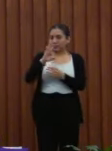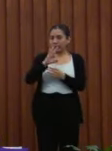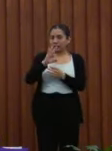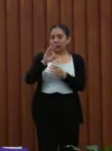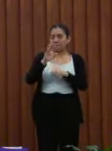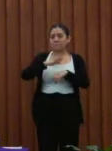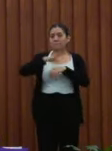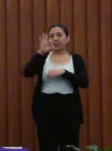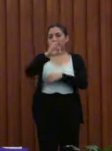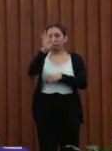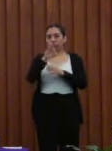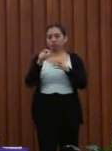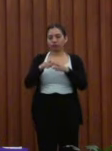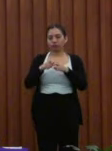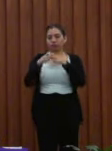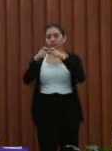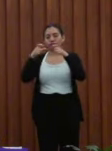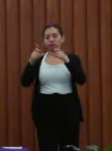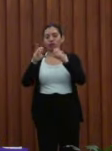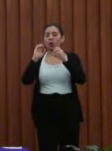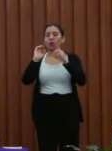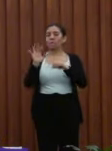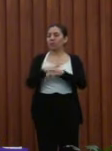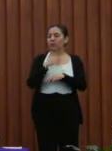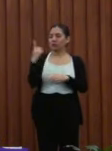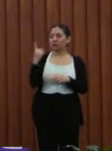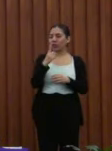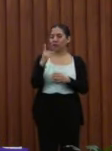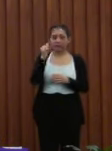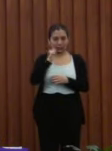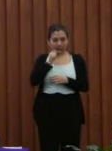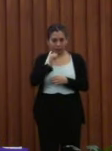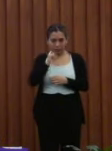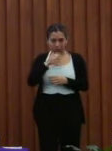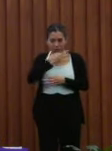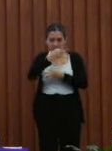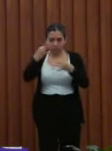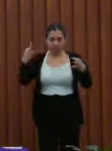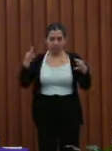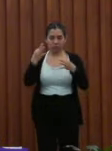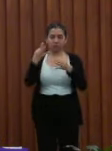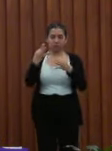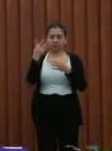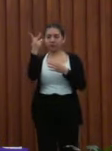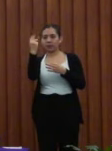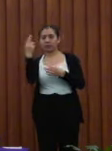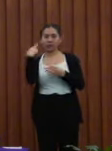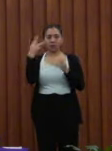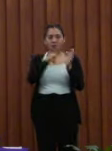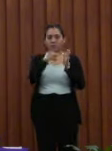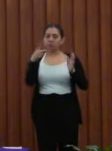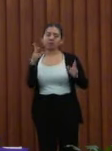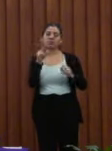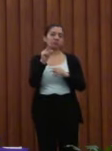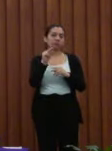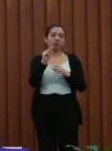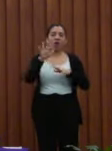no todos los homicidios, asesinatos contra personas LGBT se reportan en la prensa. Entonces esta cifra es